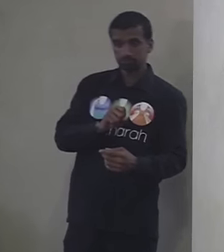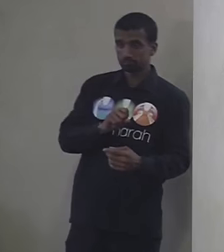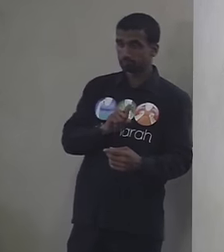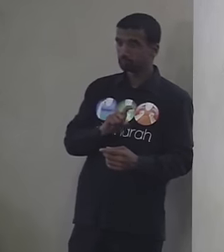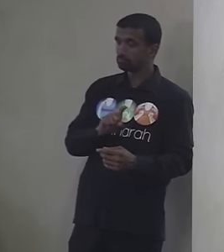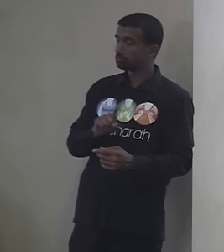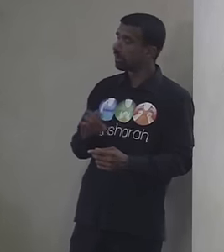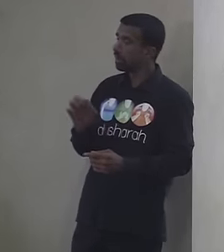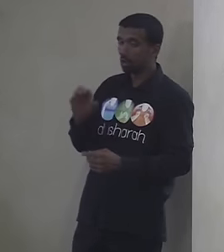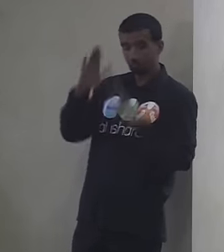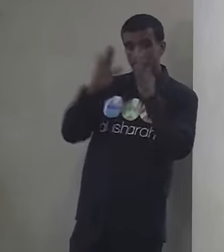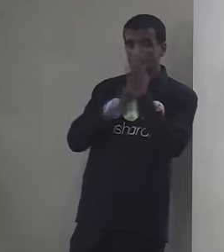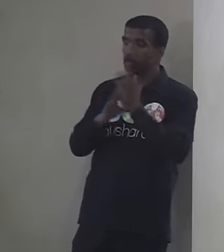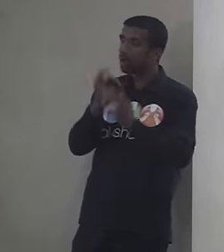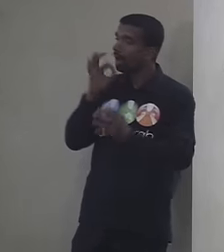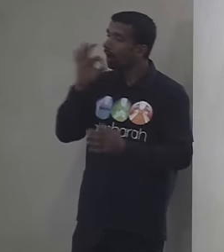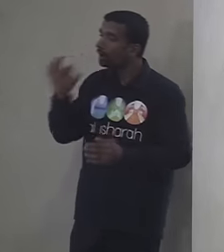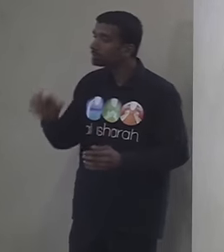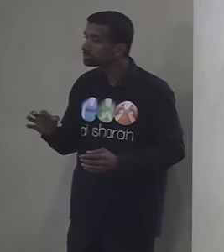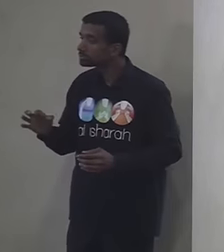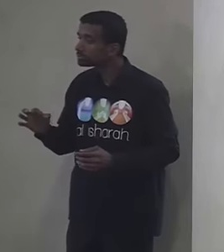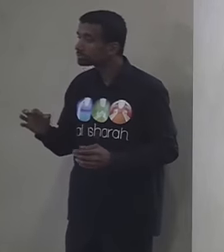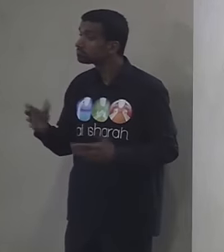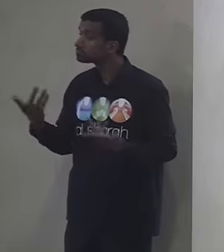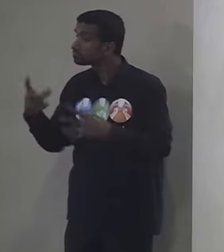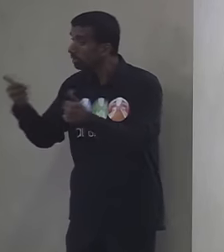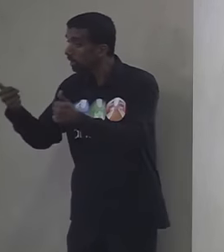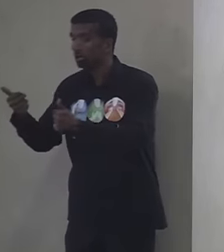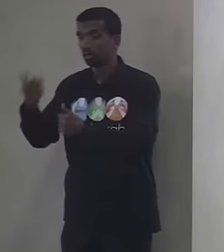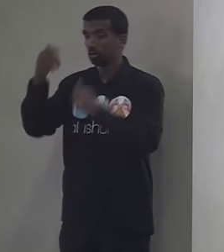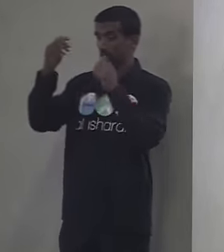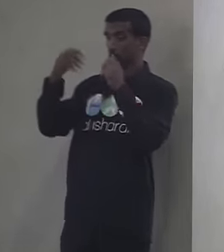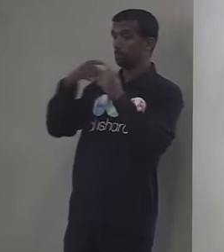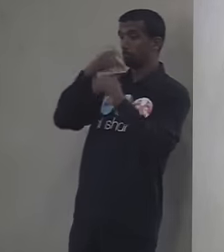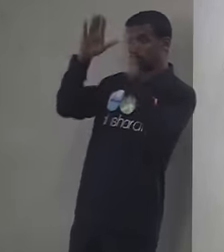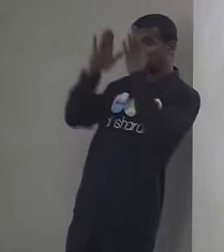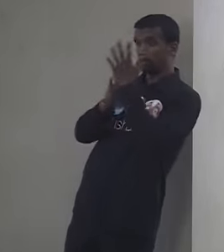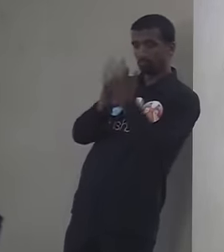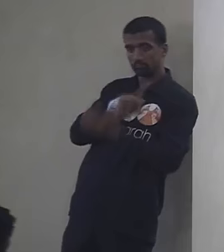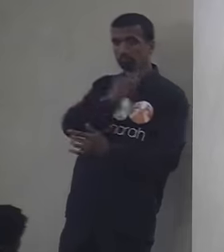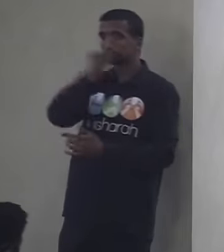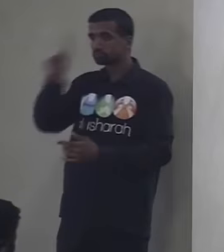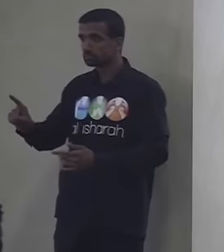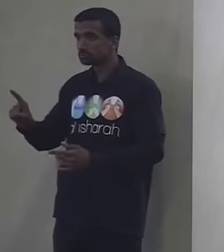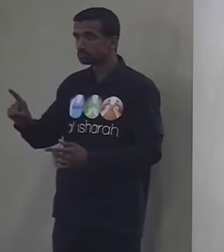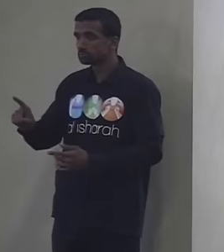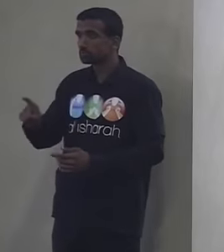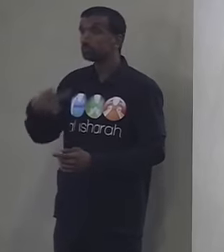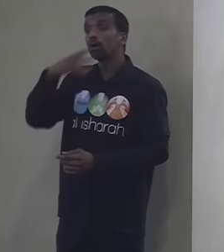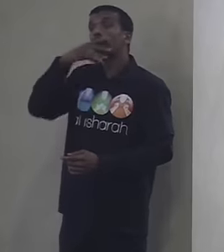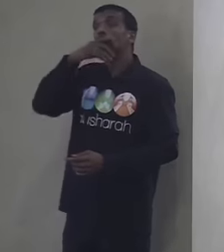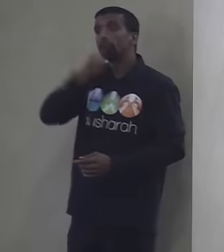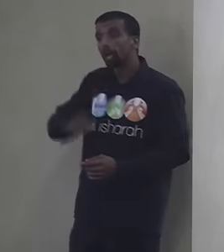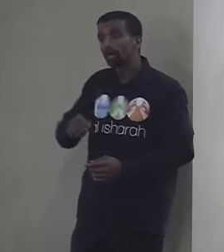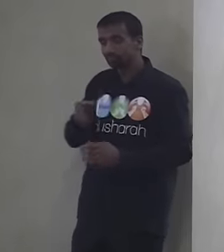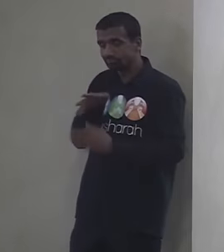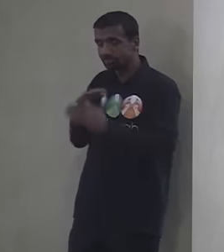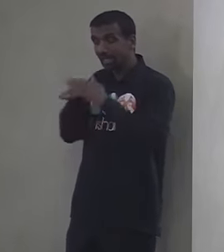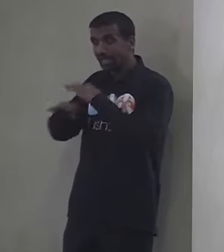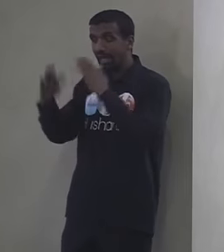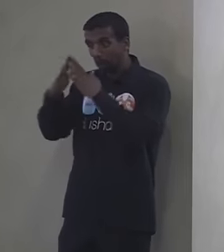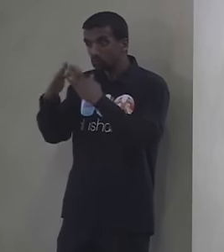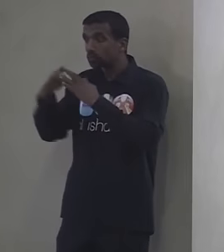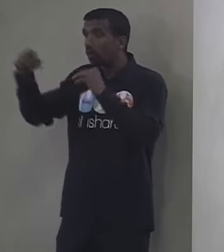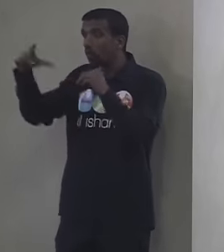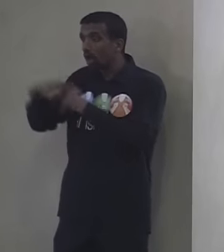her, the wife, where is he? قَالَتْ يَسْتَعْذِبُ لَنَا مِنَ الْمَاءِ. He went to draw some water for us from the well. إِذْ جَاءَ